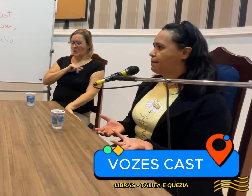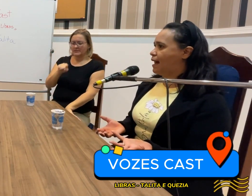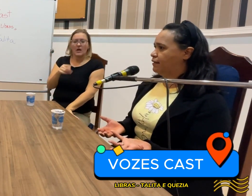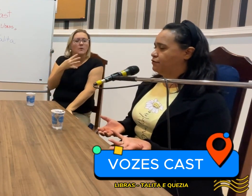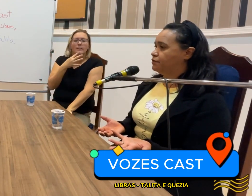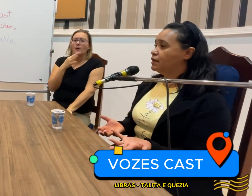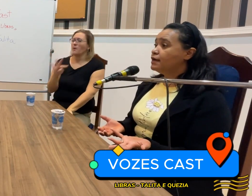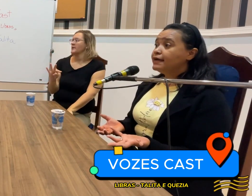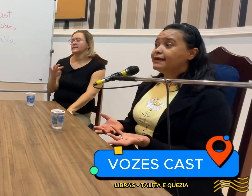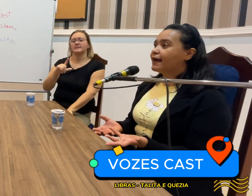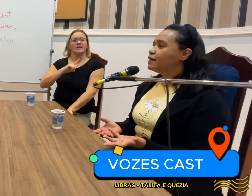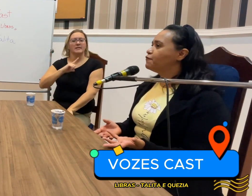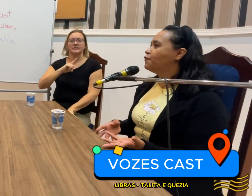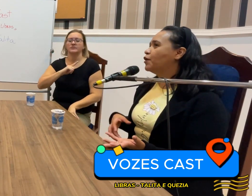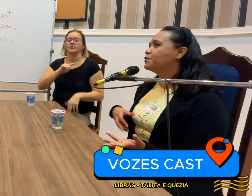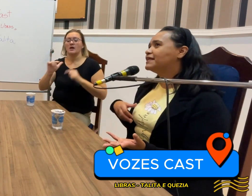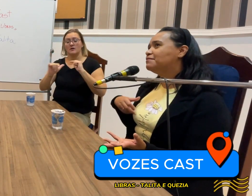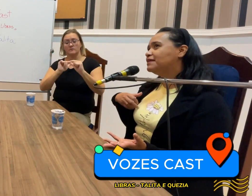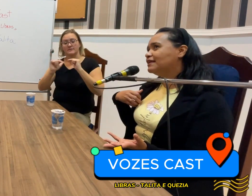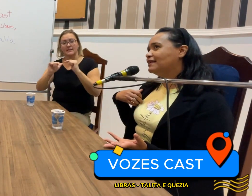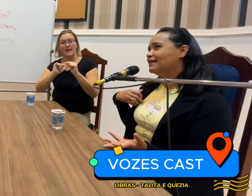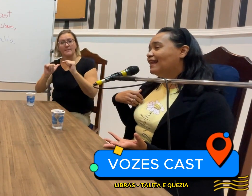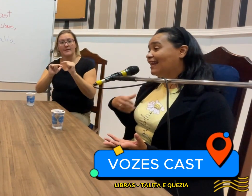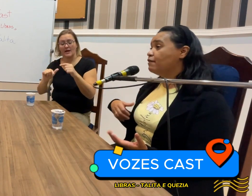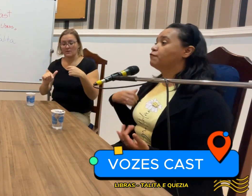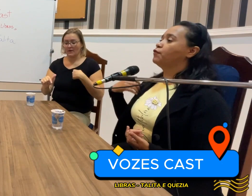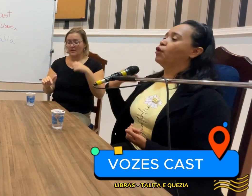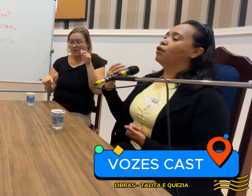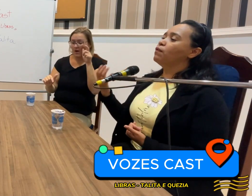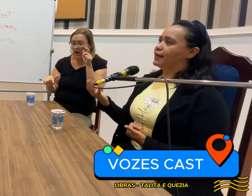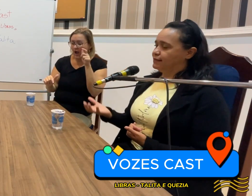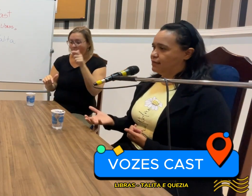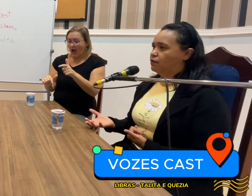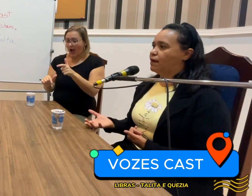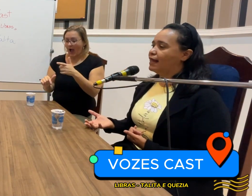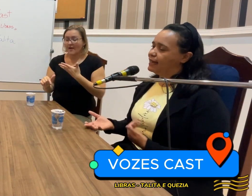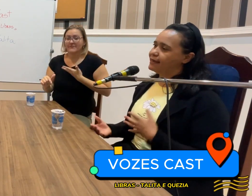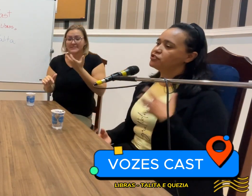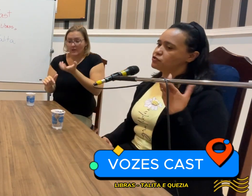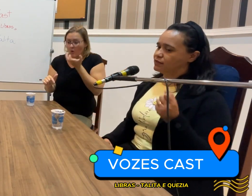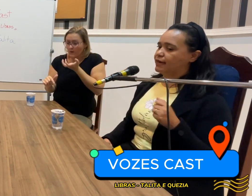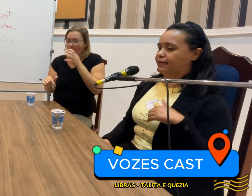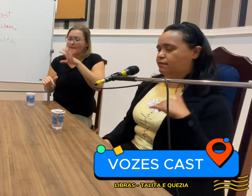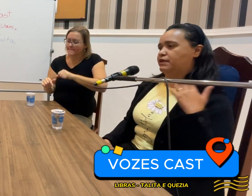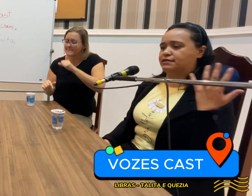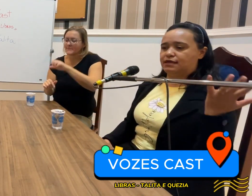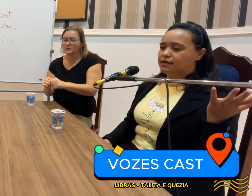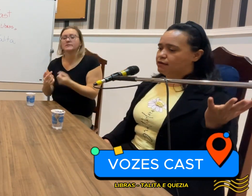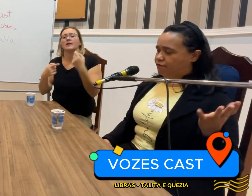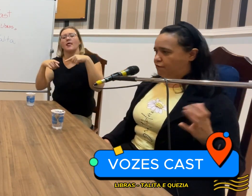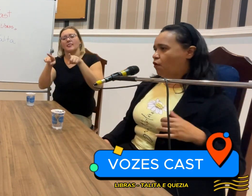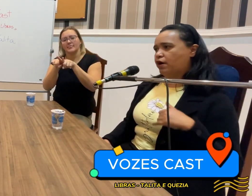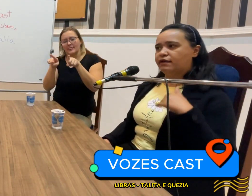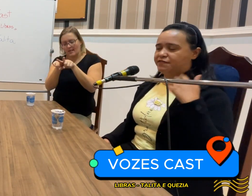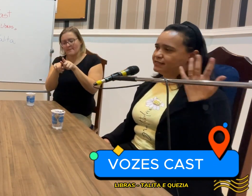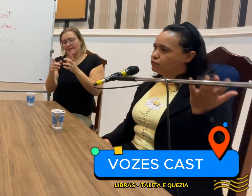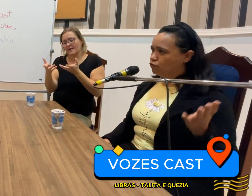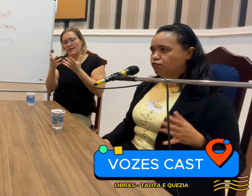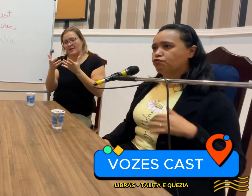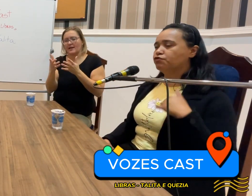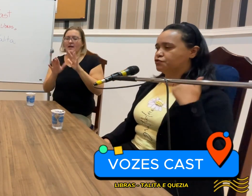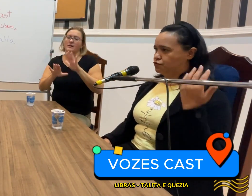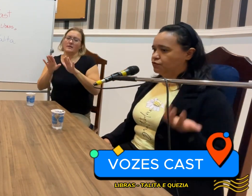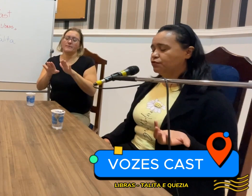tinham um trabalho. E aí foi o que me levou a, então, além de estudar Libras fora,